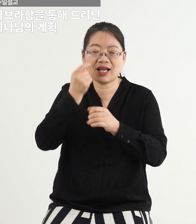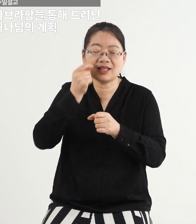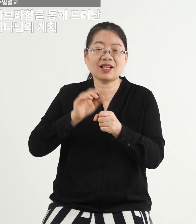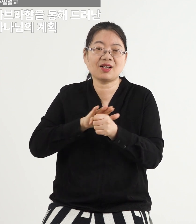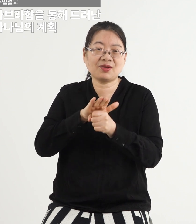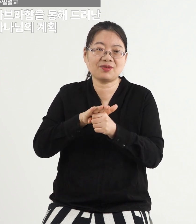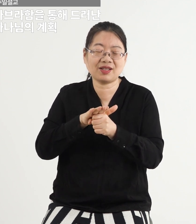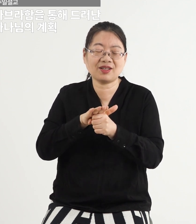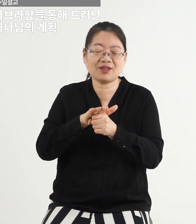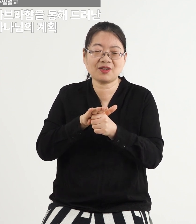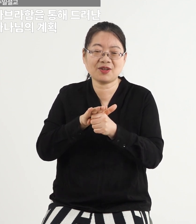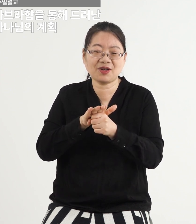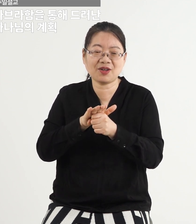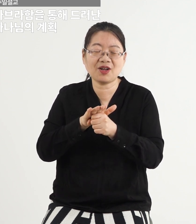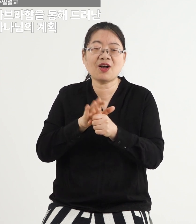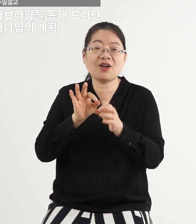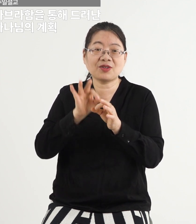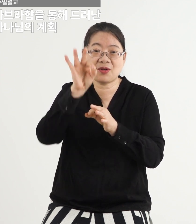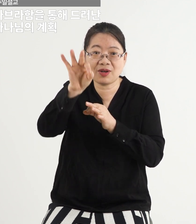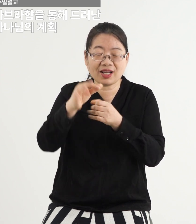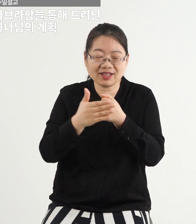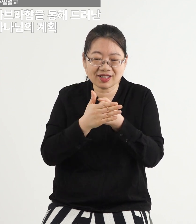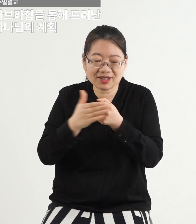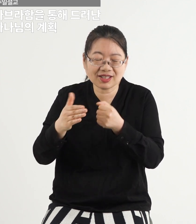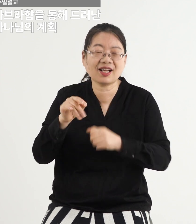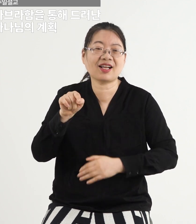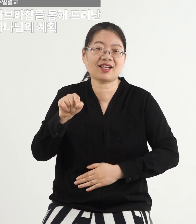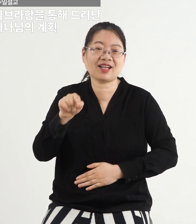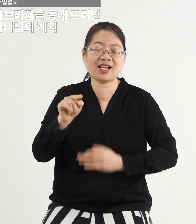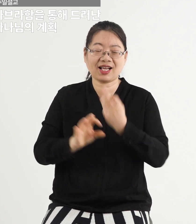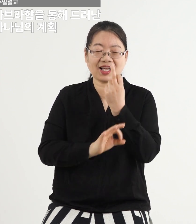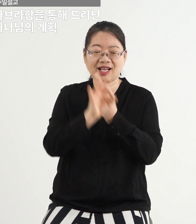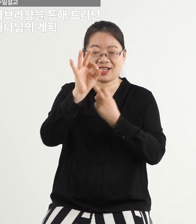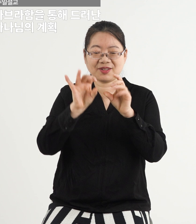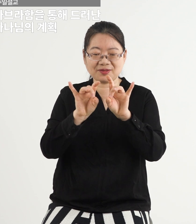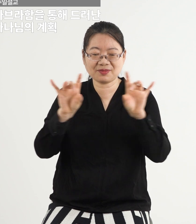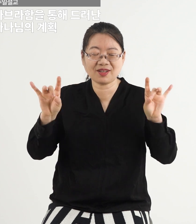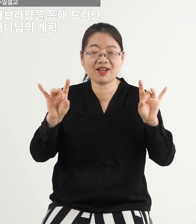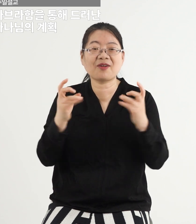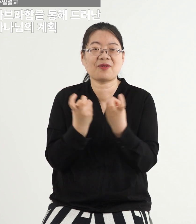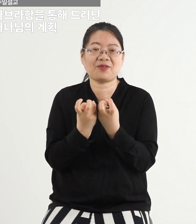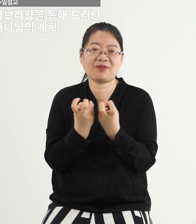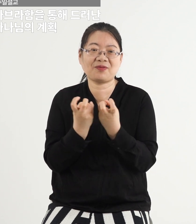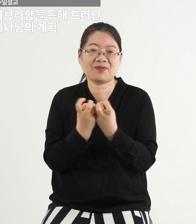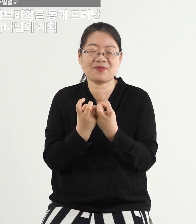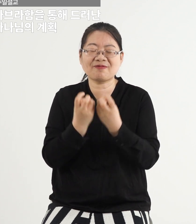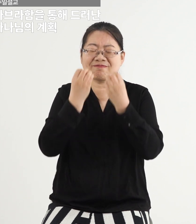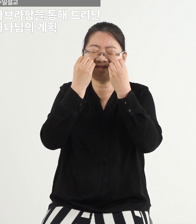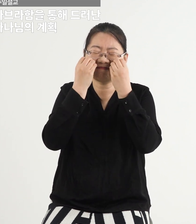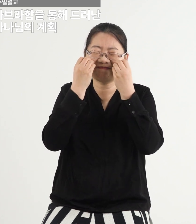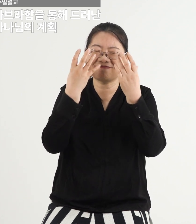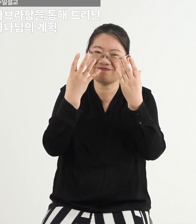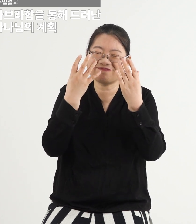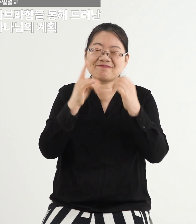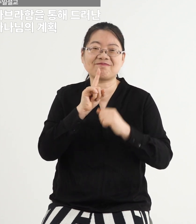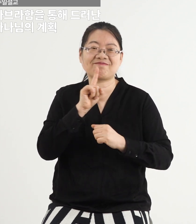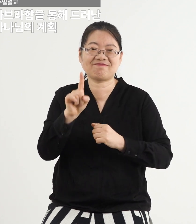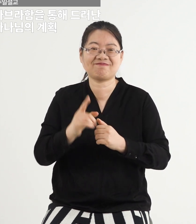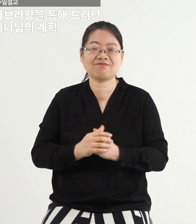자비와 긍휼이 무궁하심으로 이것이 아침마다 어떻게 했다 그랬죠? 새롭다